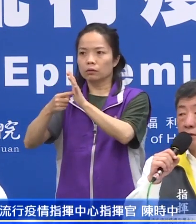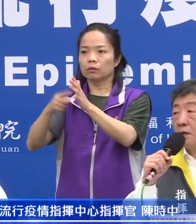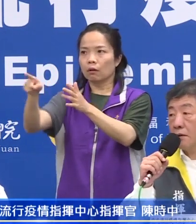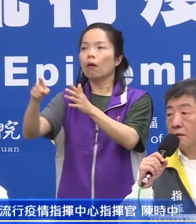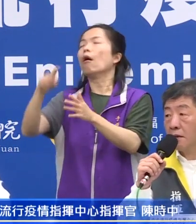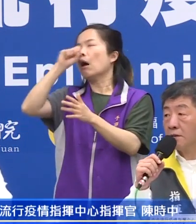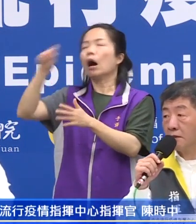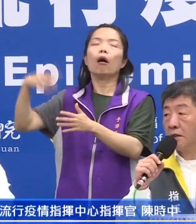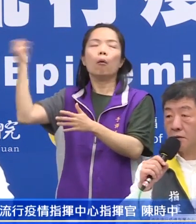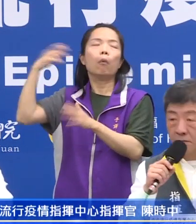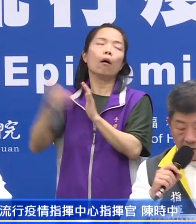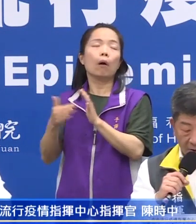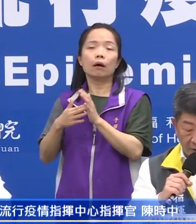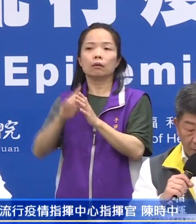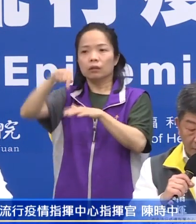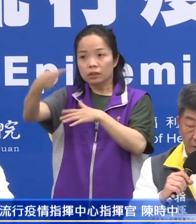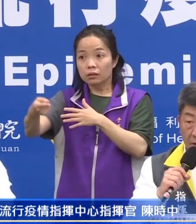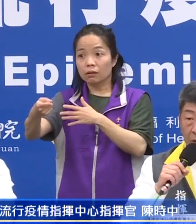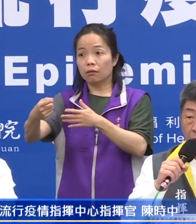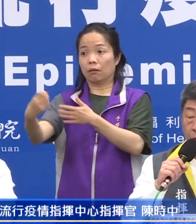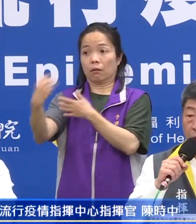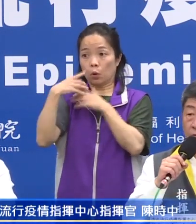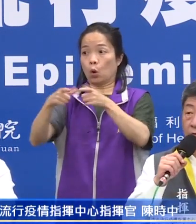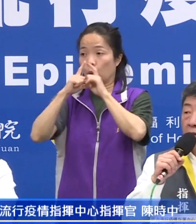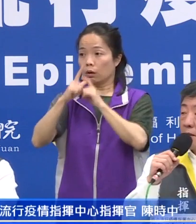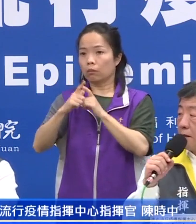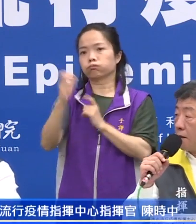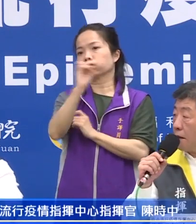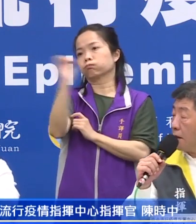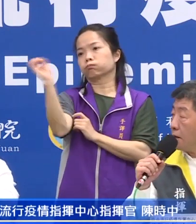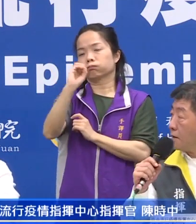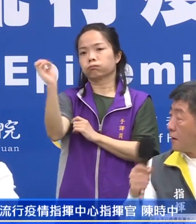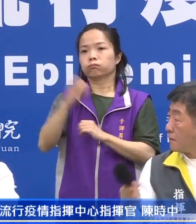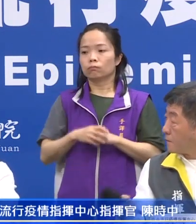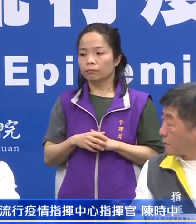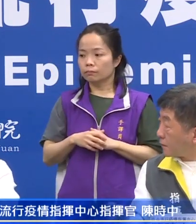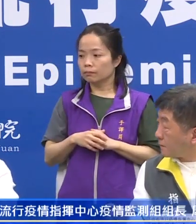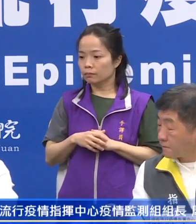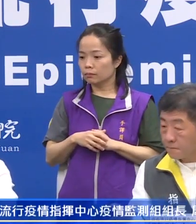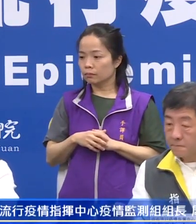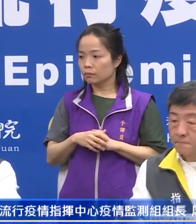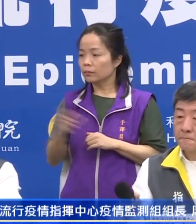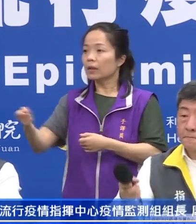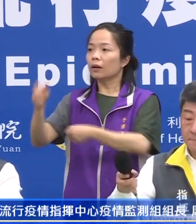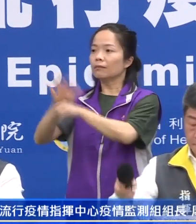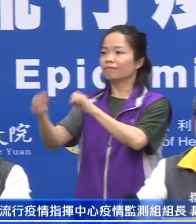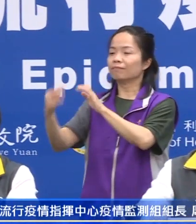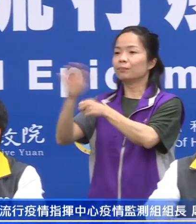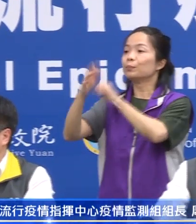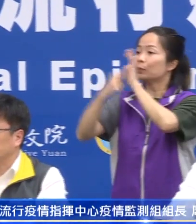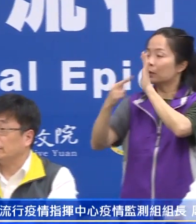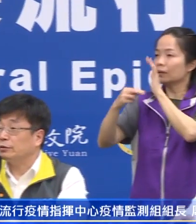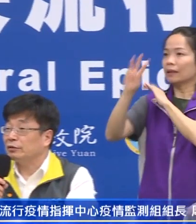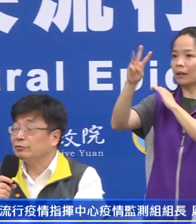收到了，那接下来就没有进一步的回复。那 我可不可以补充一下 ，WHO